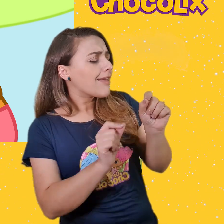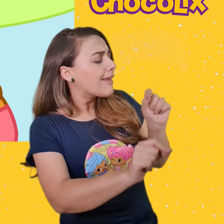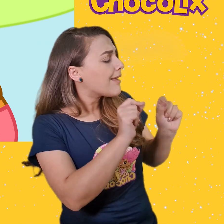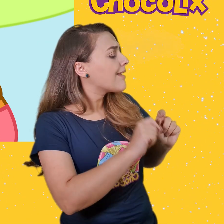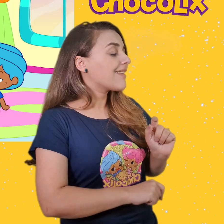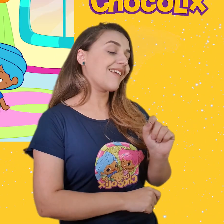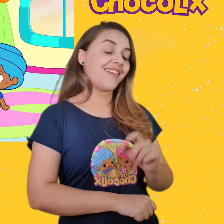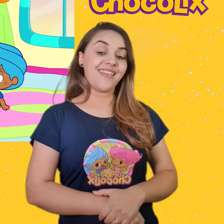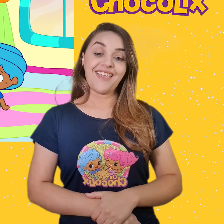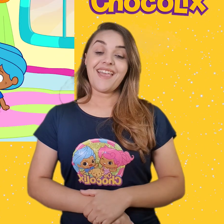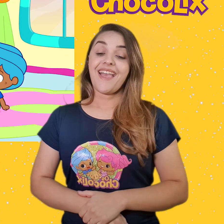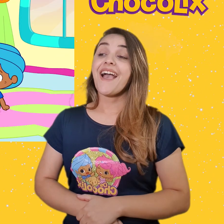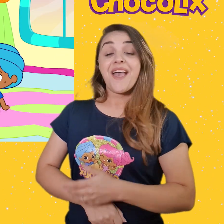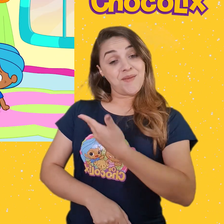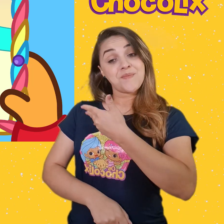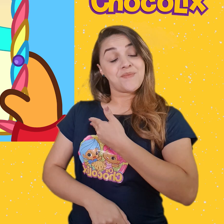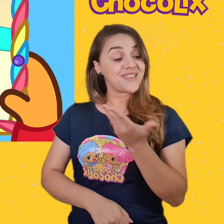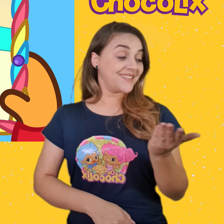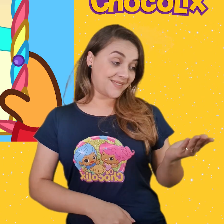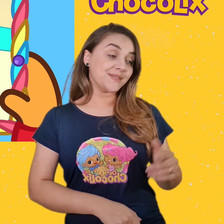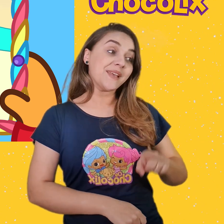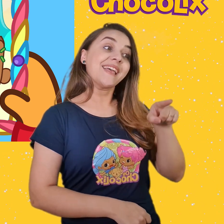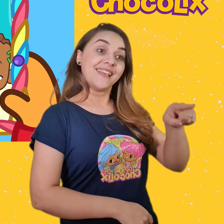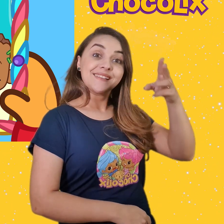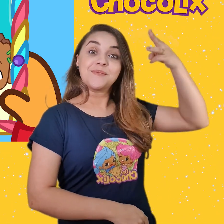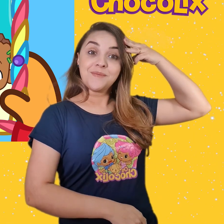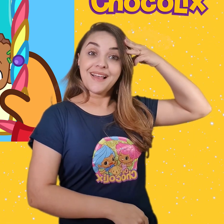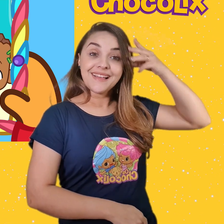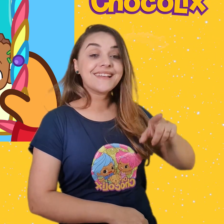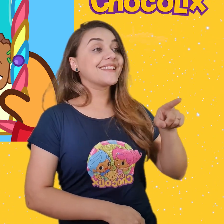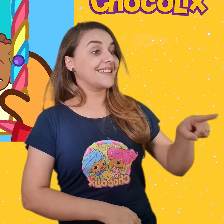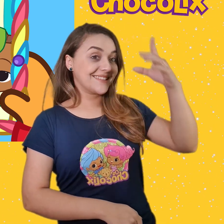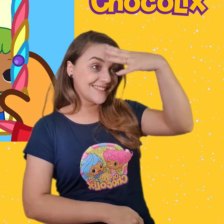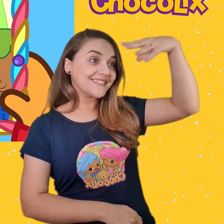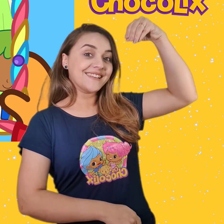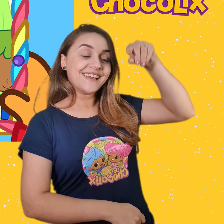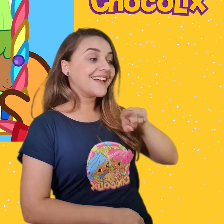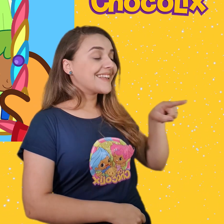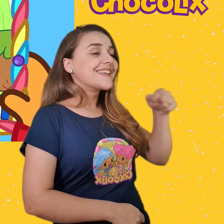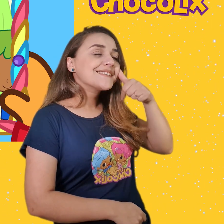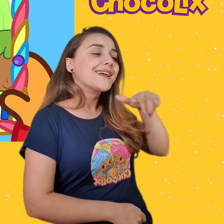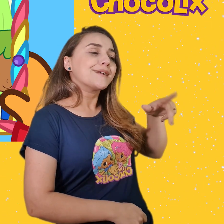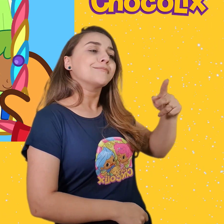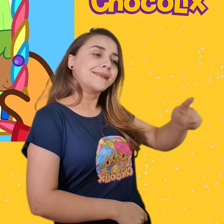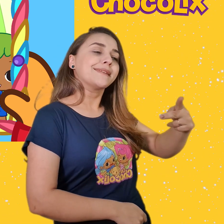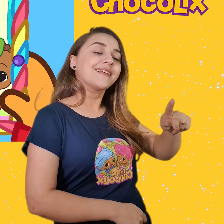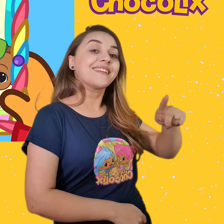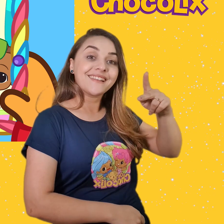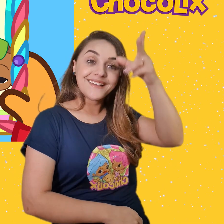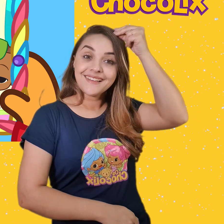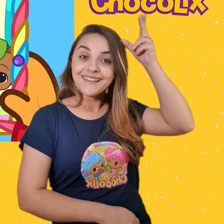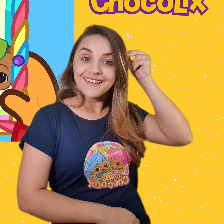simpáticos, Caramelo? São meus amigos, vovó. Este aqui é o Max, este outro é o Chocomark e essa é a irmã dele, a